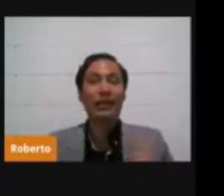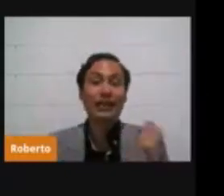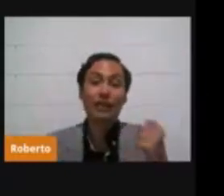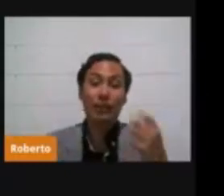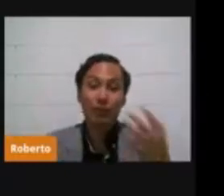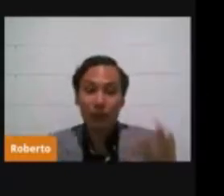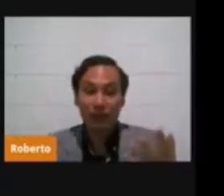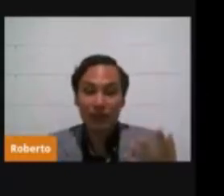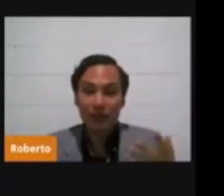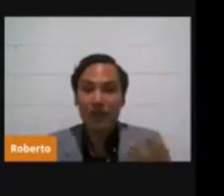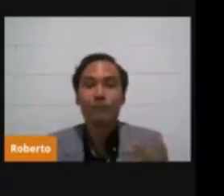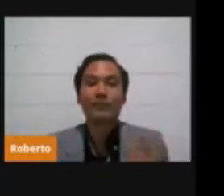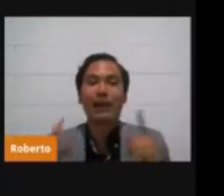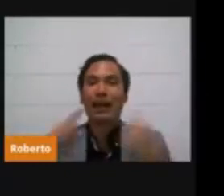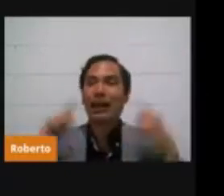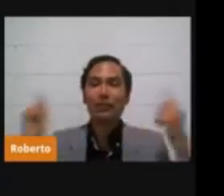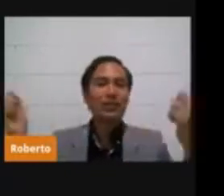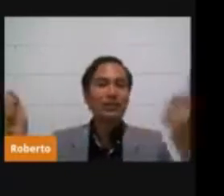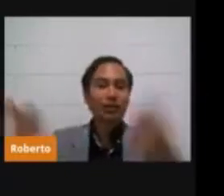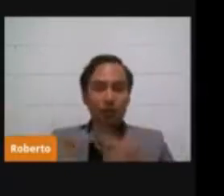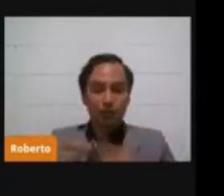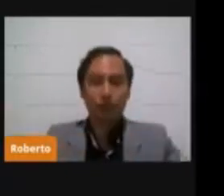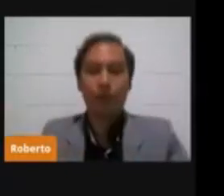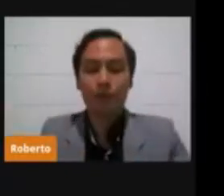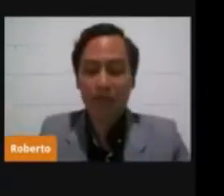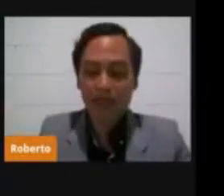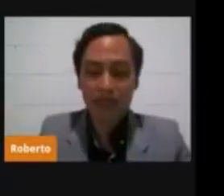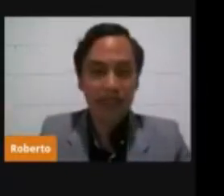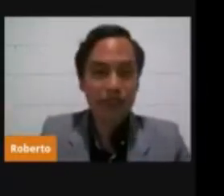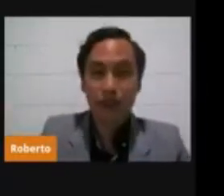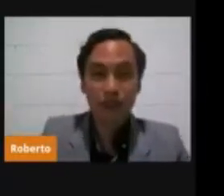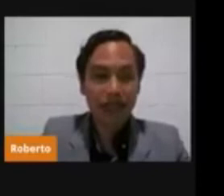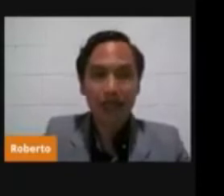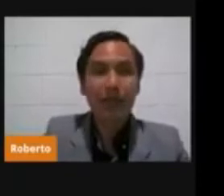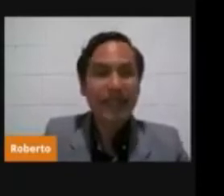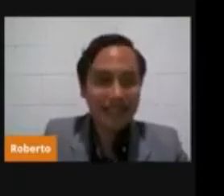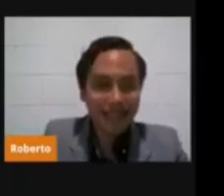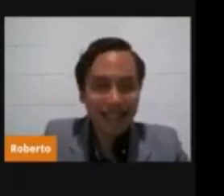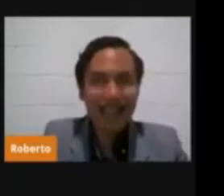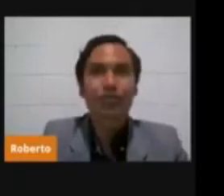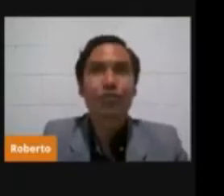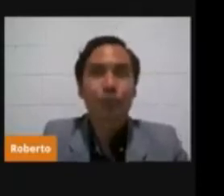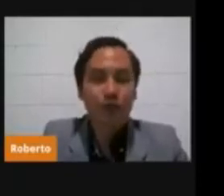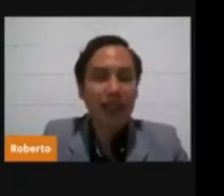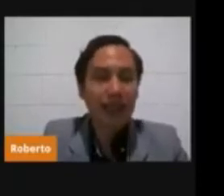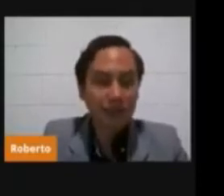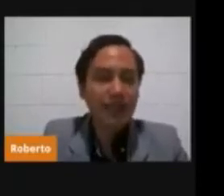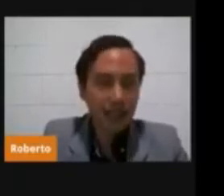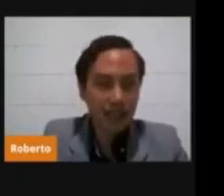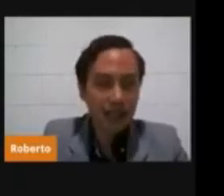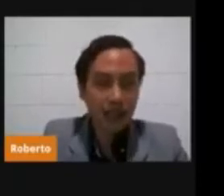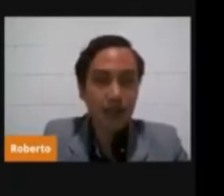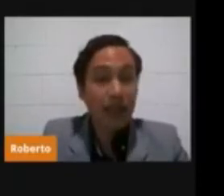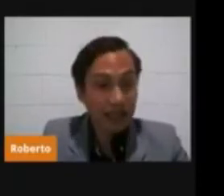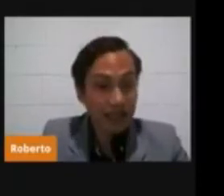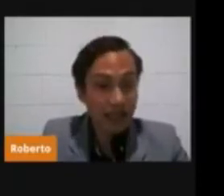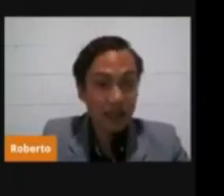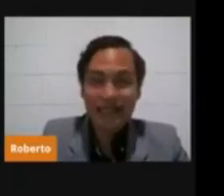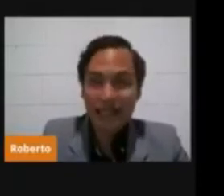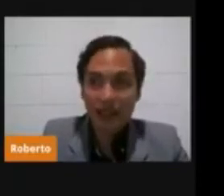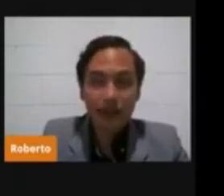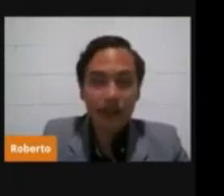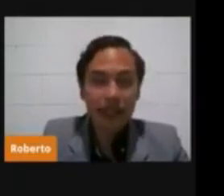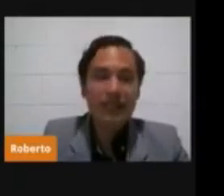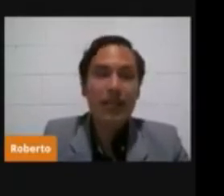español? Eso responde también a nuestro entorno. Entonces, no, cada país tiene su propia lengua de señas. En el caso